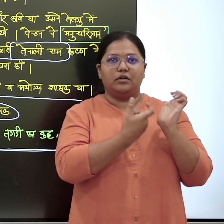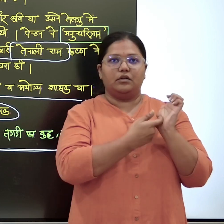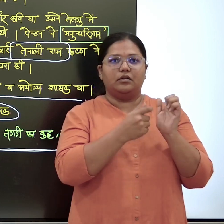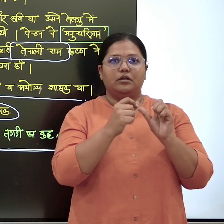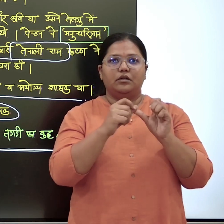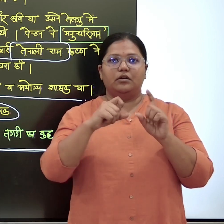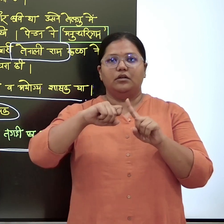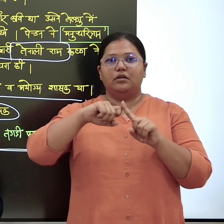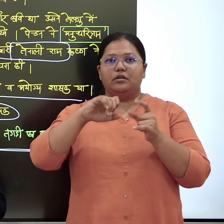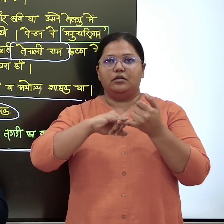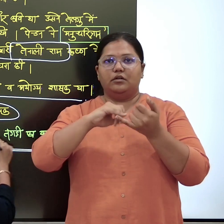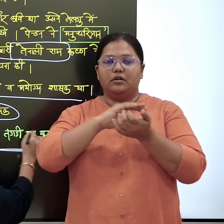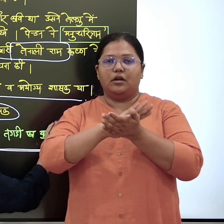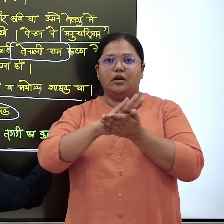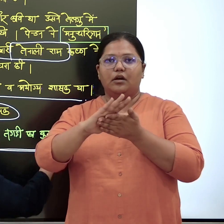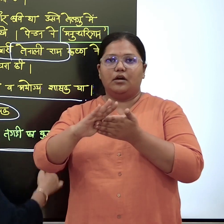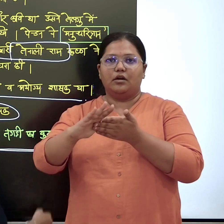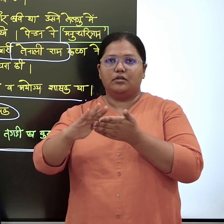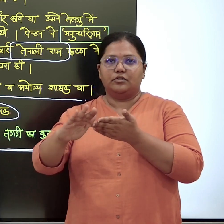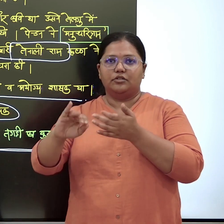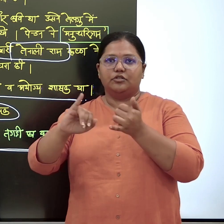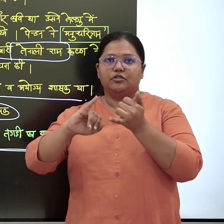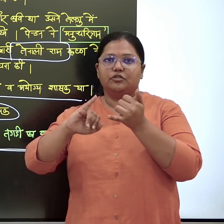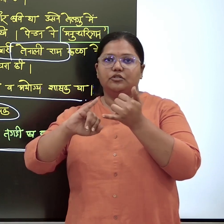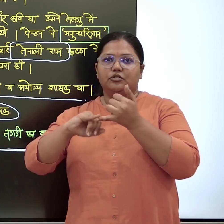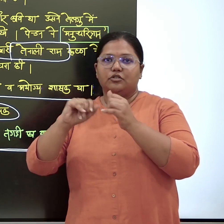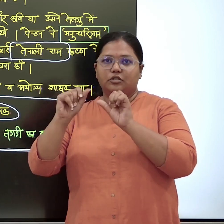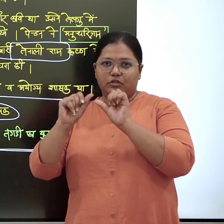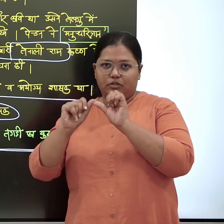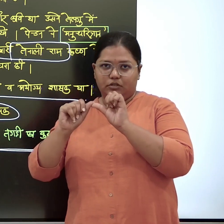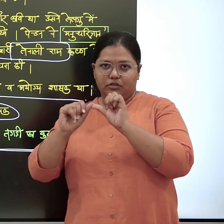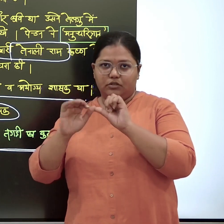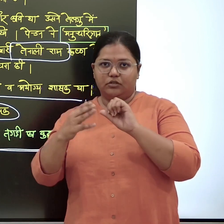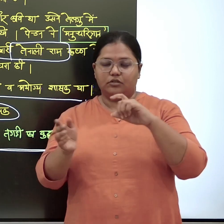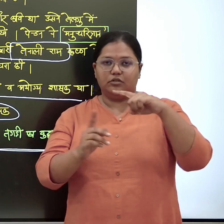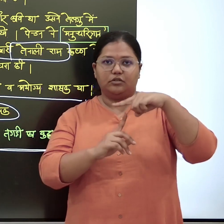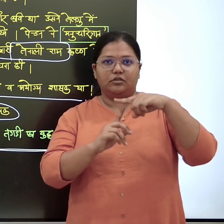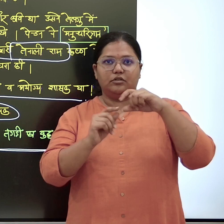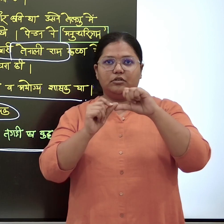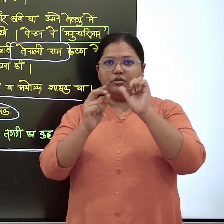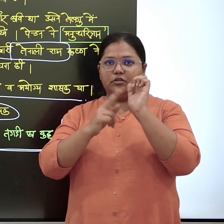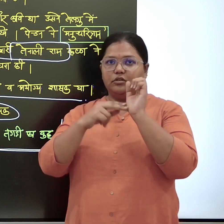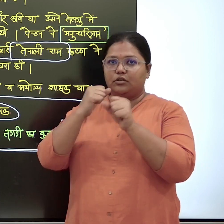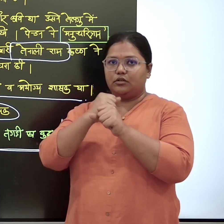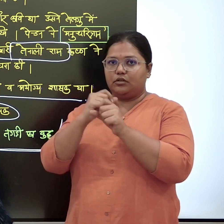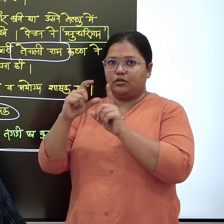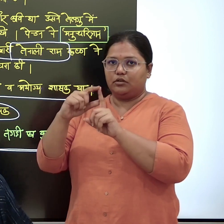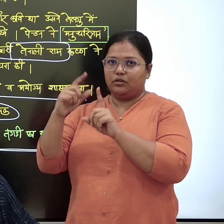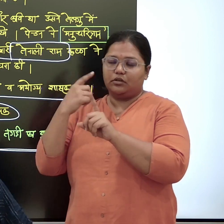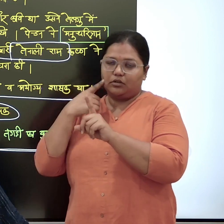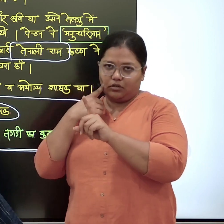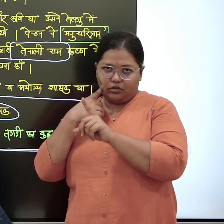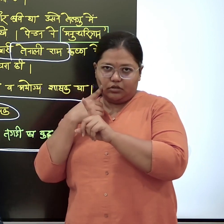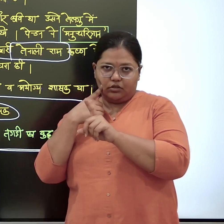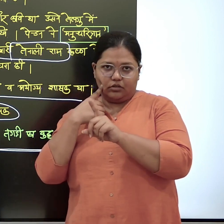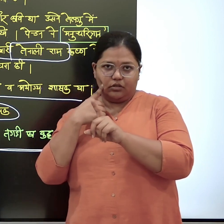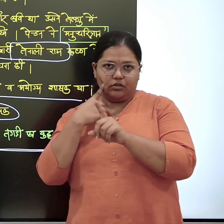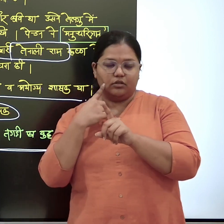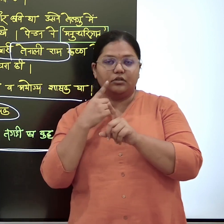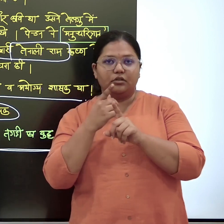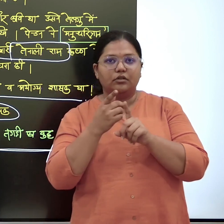राक्षस तंगड़ी का युद्ध, या फिर बन्नी हट्टी की लड़ाई, तीनों में से कुछ भी हो सकता है, ठीक